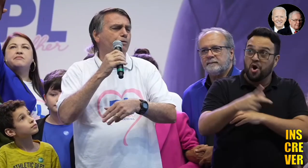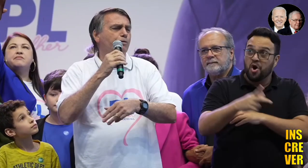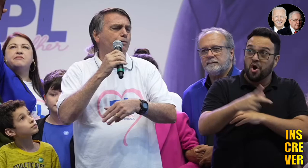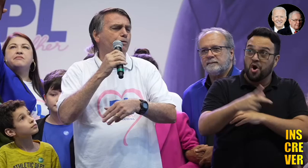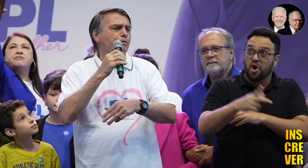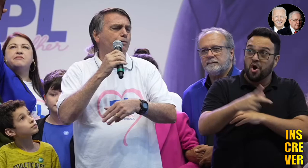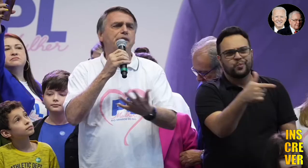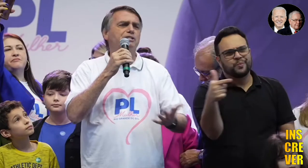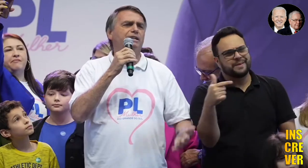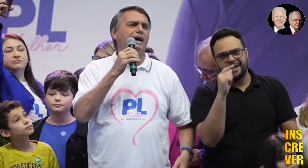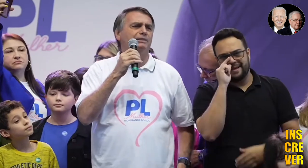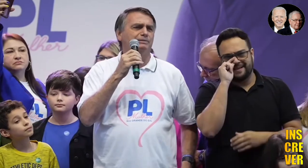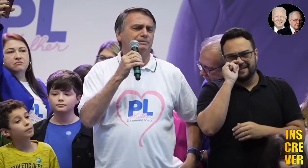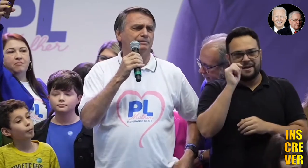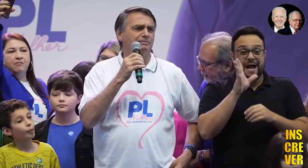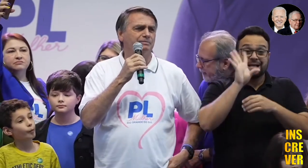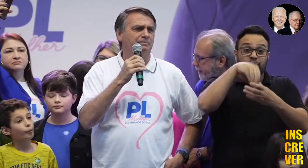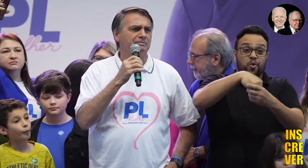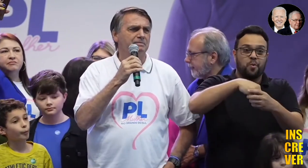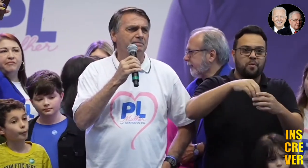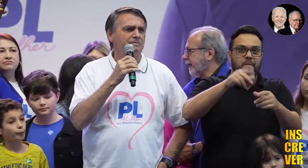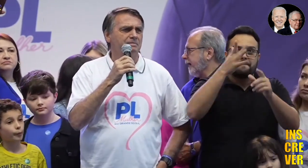completamente miscigenado.